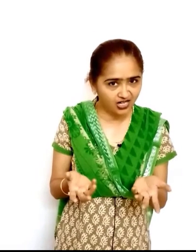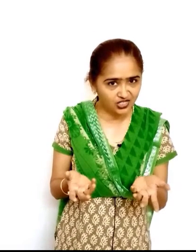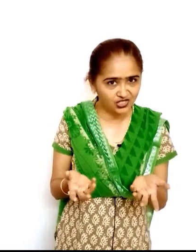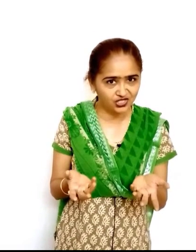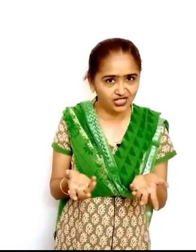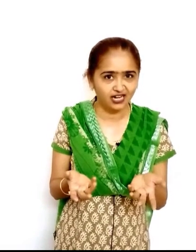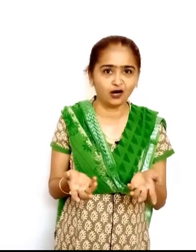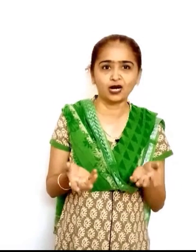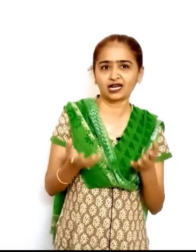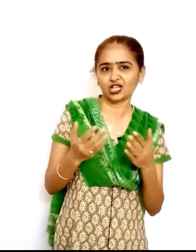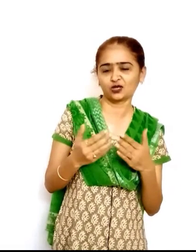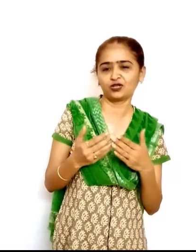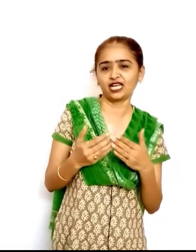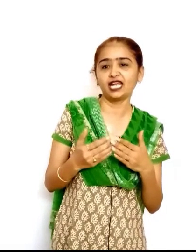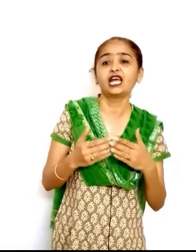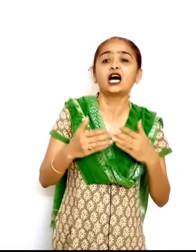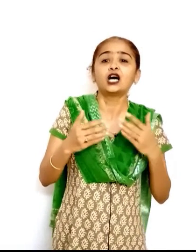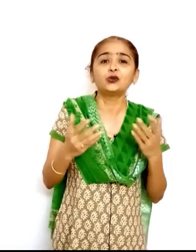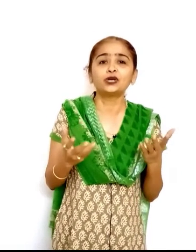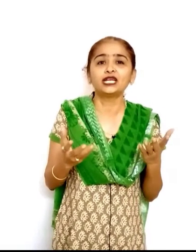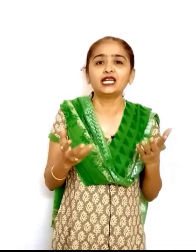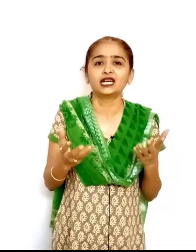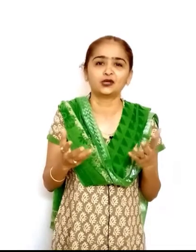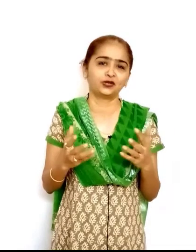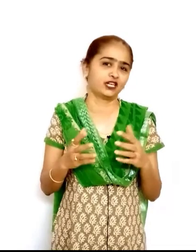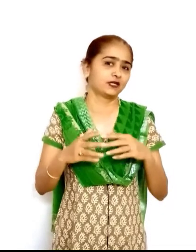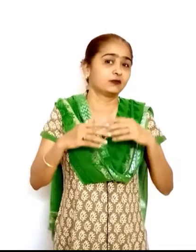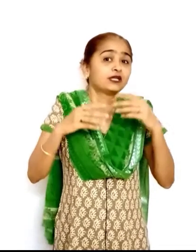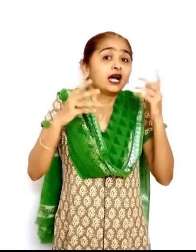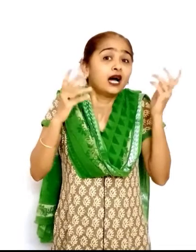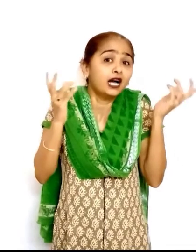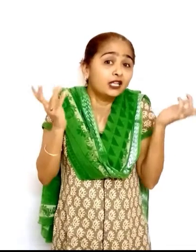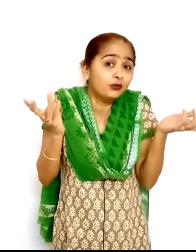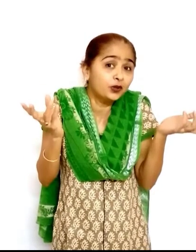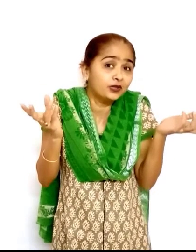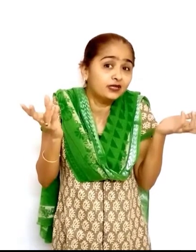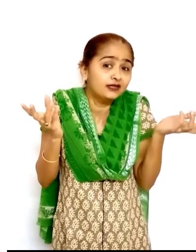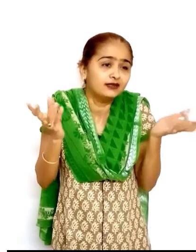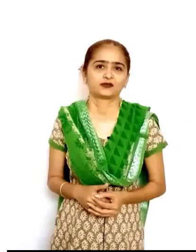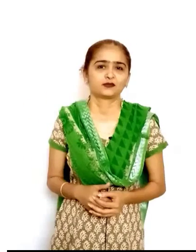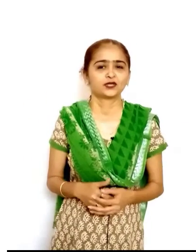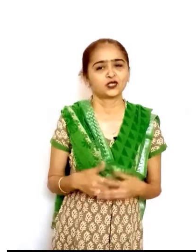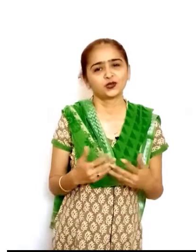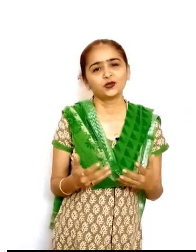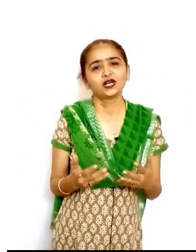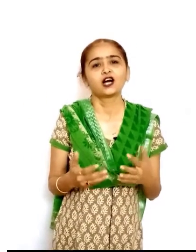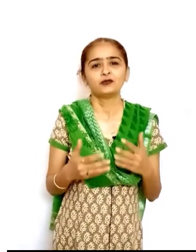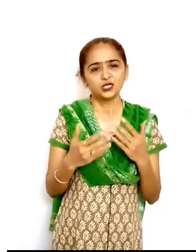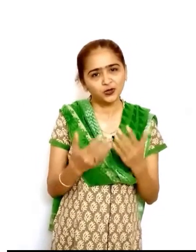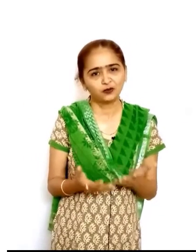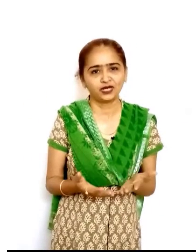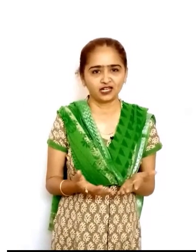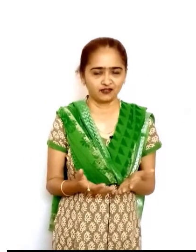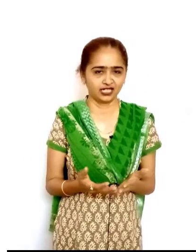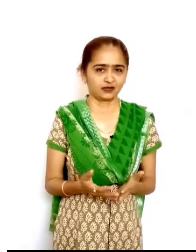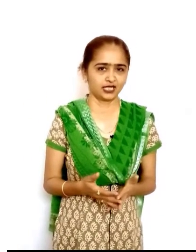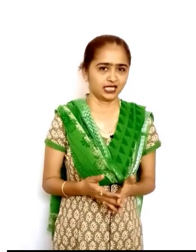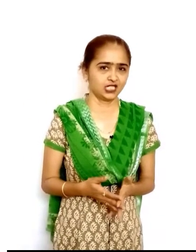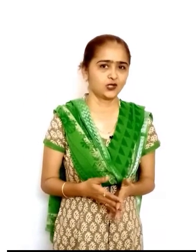आकाश। अब अगला शब्द है अनूठी। अनूठी का मतलब होता है अद्भुत। बच्चों अभी जो हमने कविता पद्य की जो